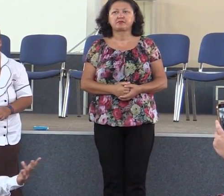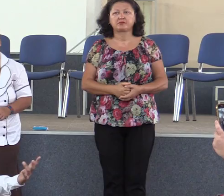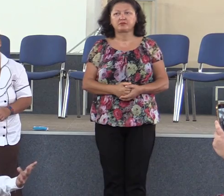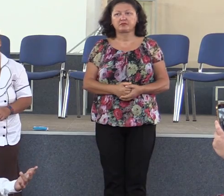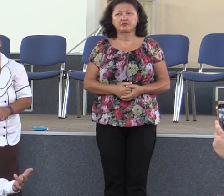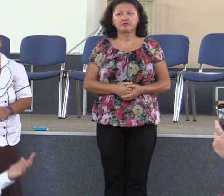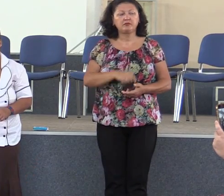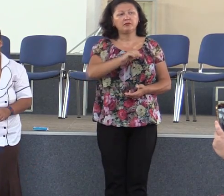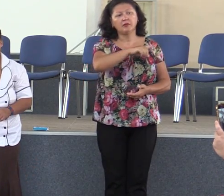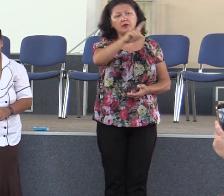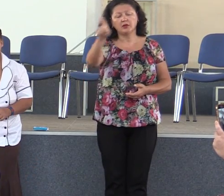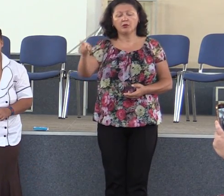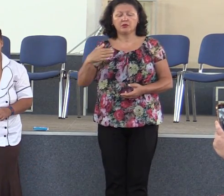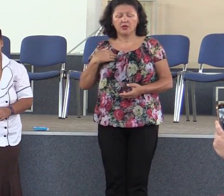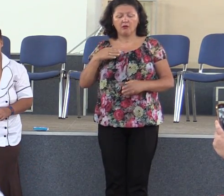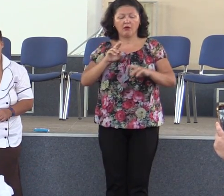Tot ce am